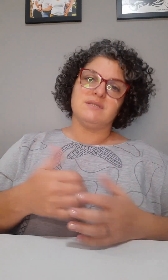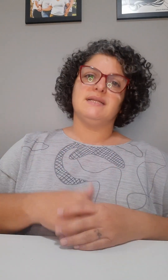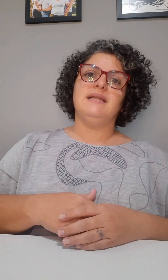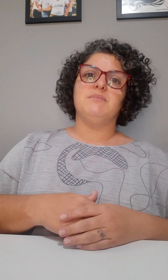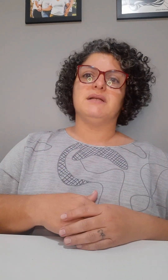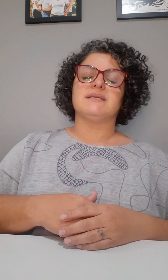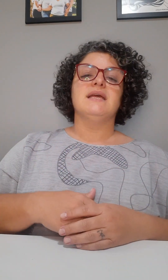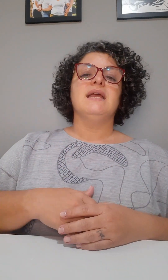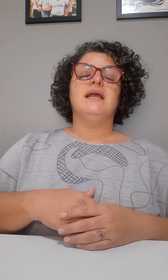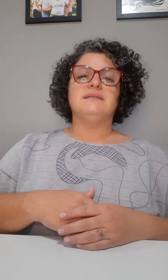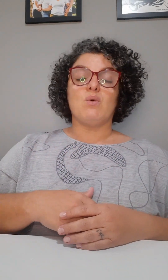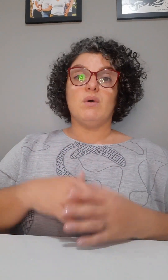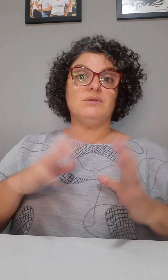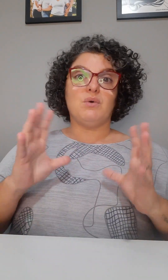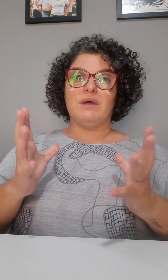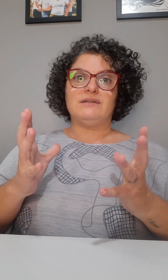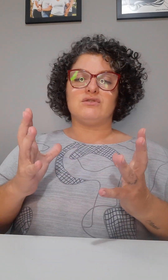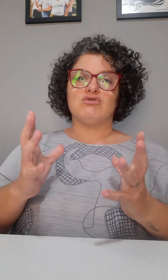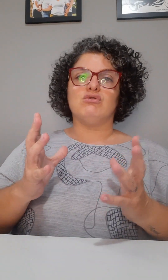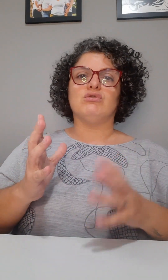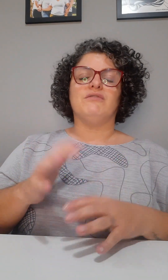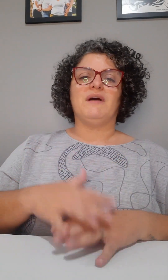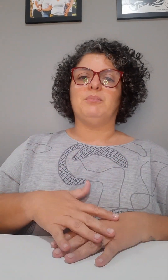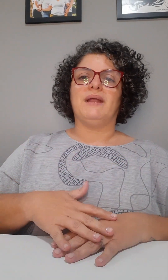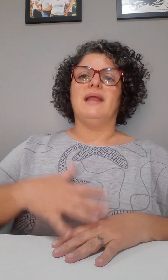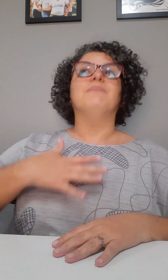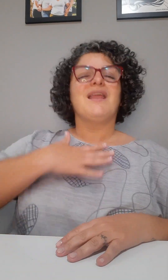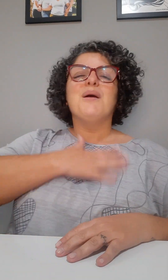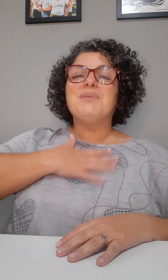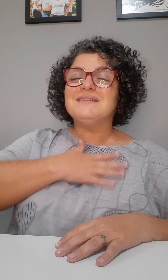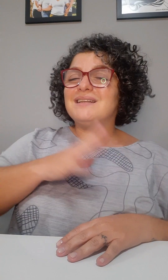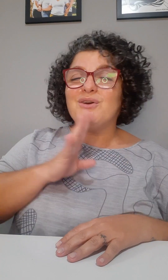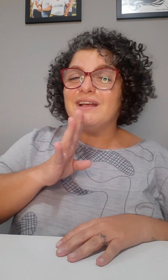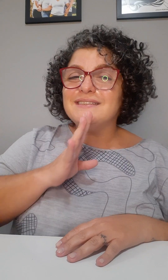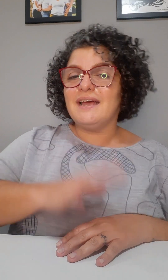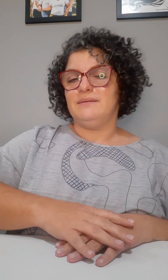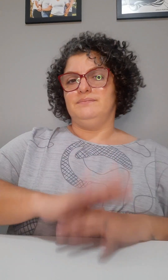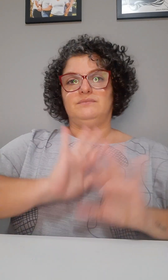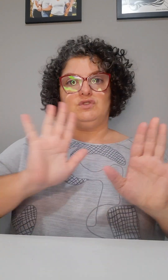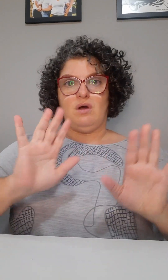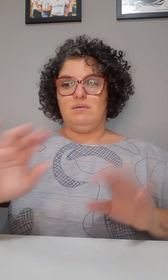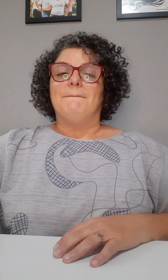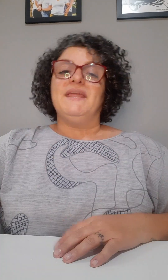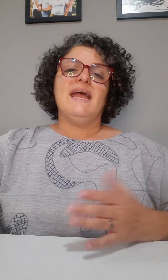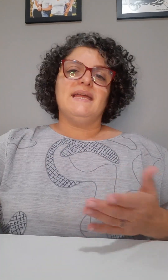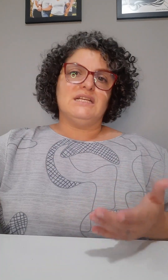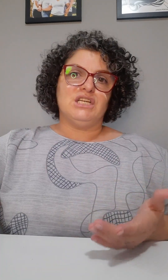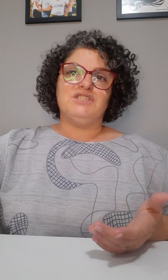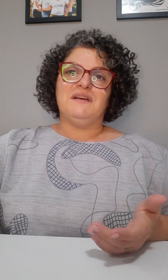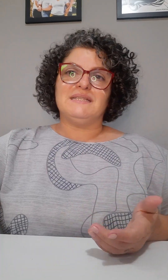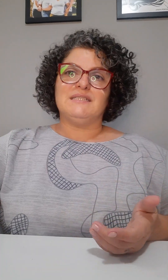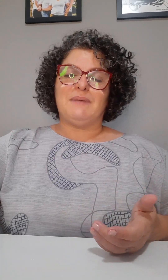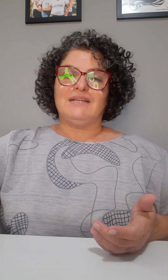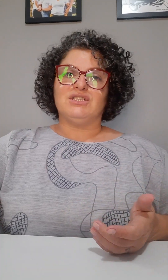na Libras. Então, quando eu conheço o surdo, eu falo pra ele, prazer em conhecer, só. E aí a gente fez as práticas